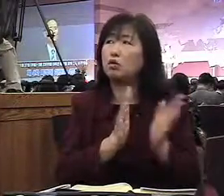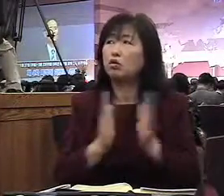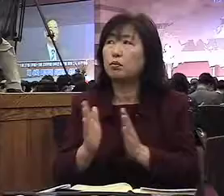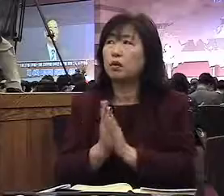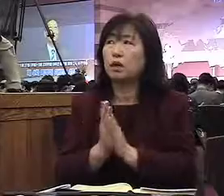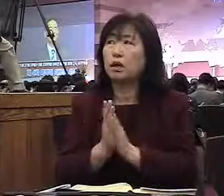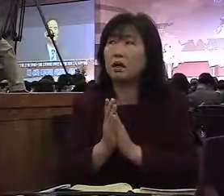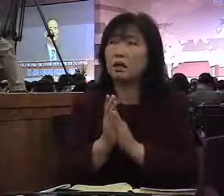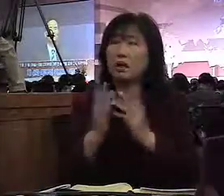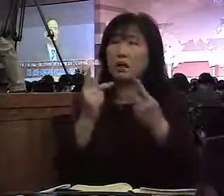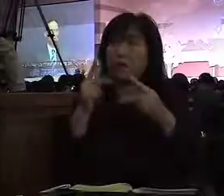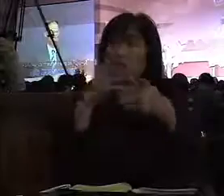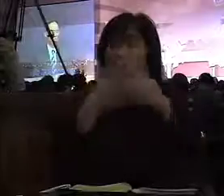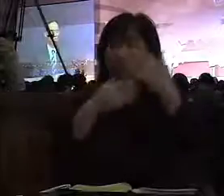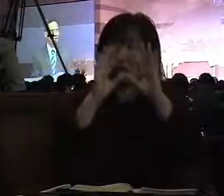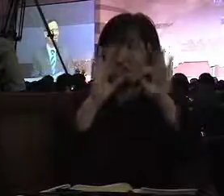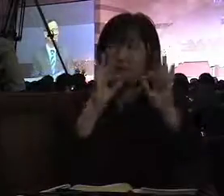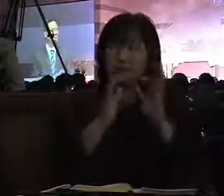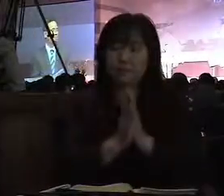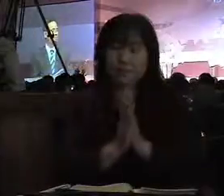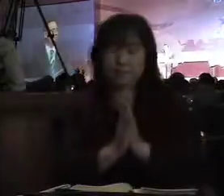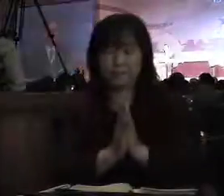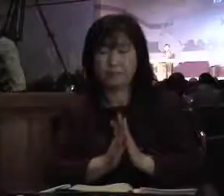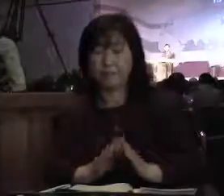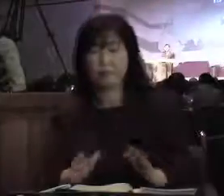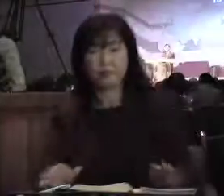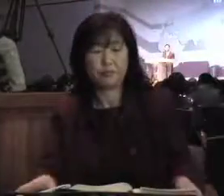우리 영상 먼저 한번 보시겠습니다.